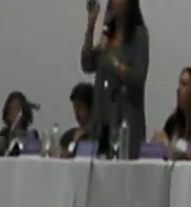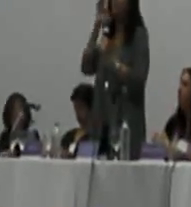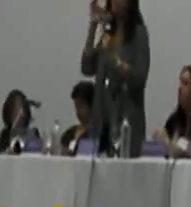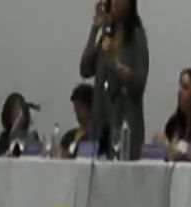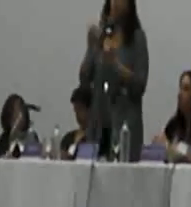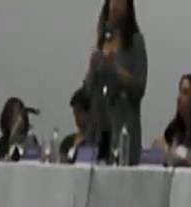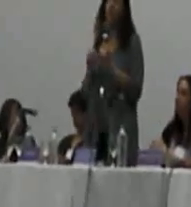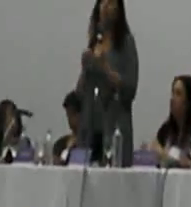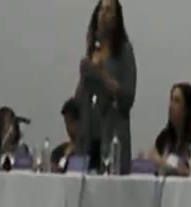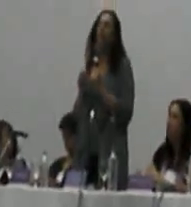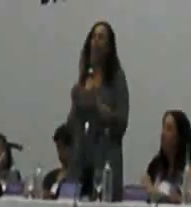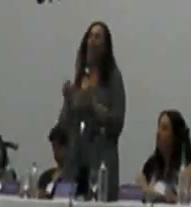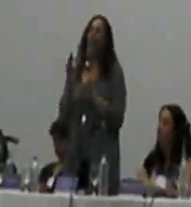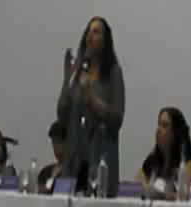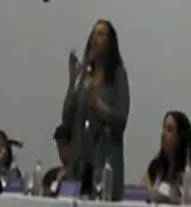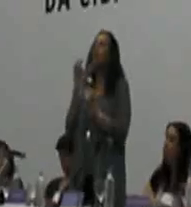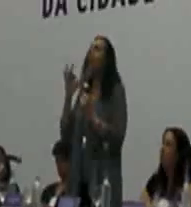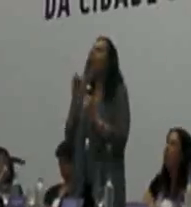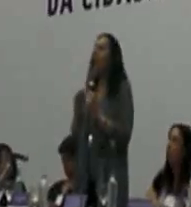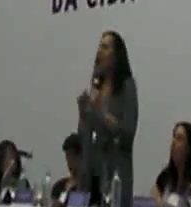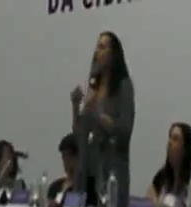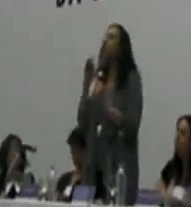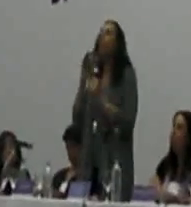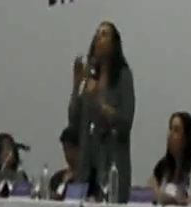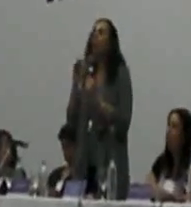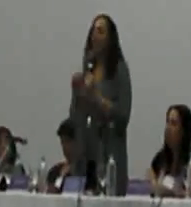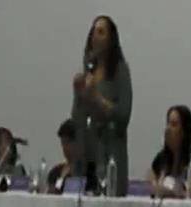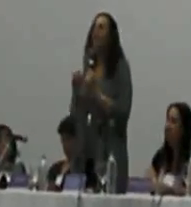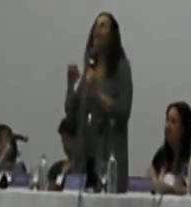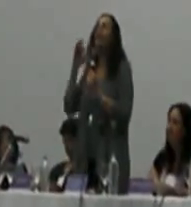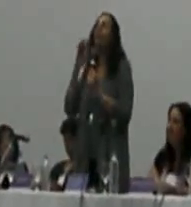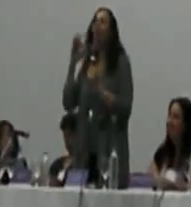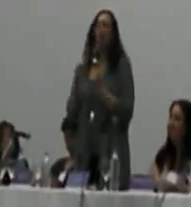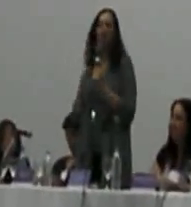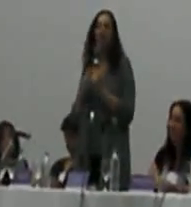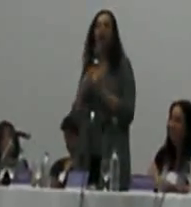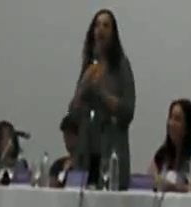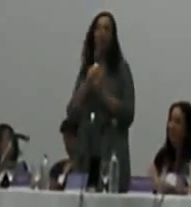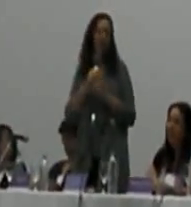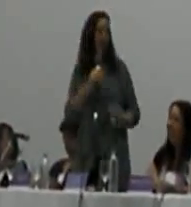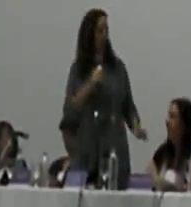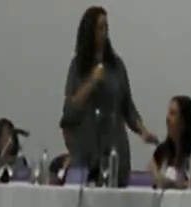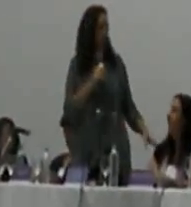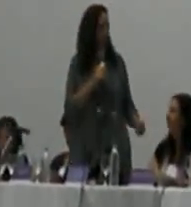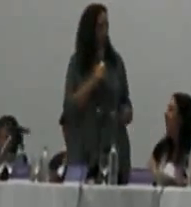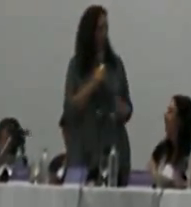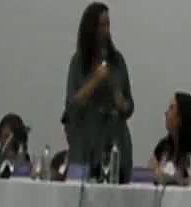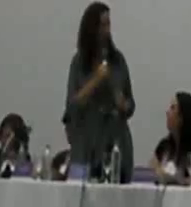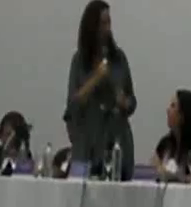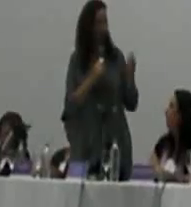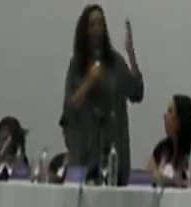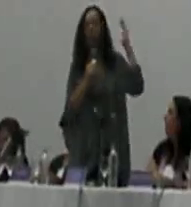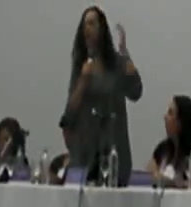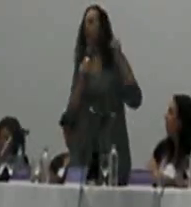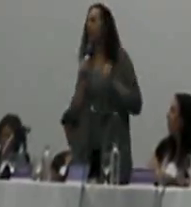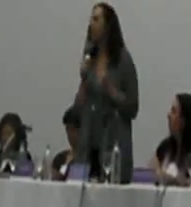só está sempre no masculino, concurso para engenheiro, pintor, pedreiro? Aí eu me lembro que nós fomos com a Nilceia,